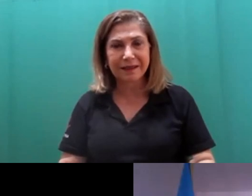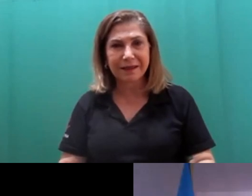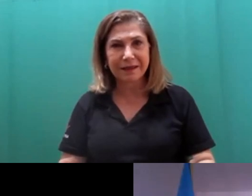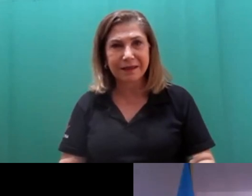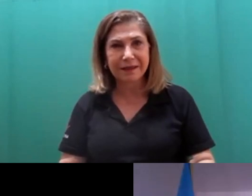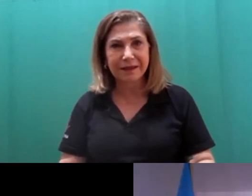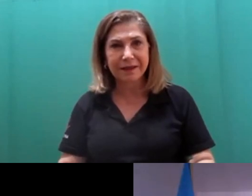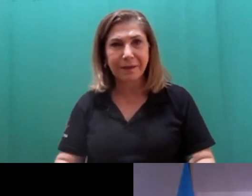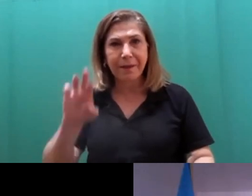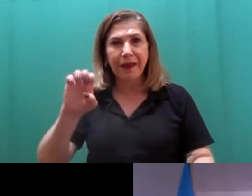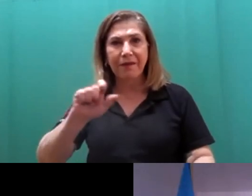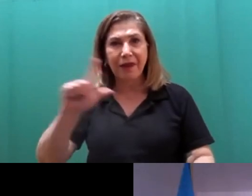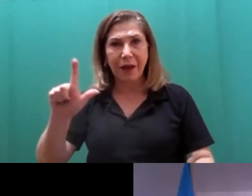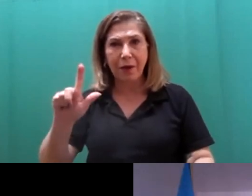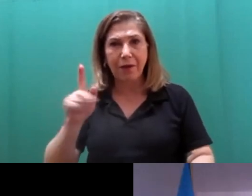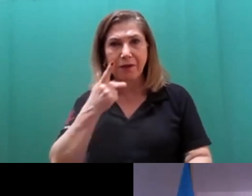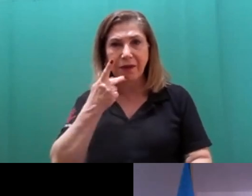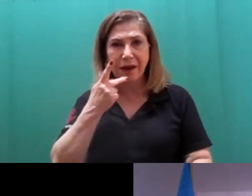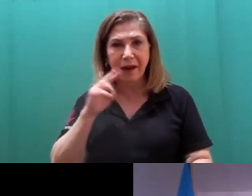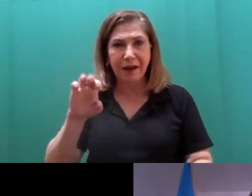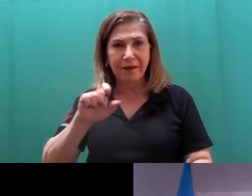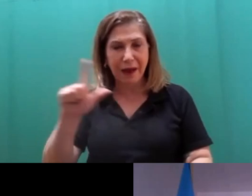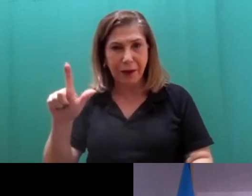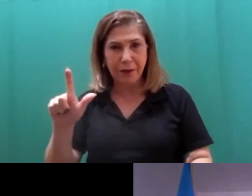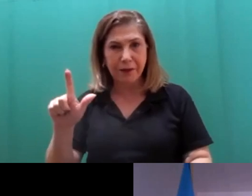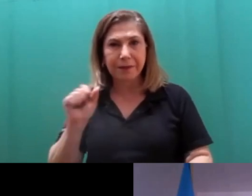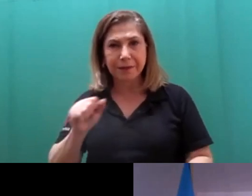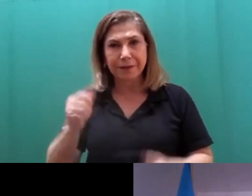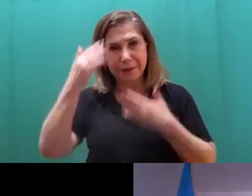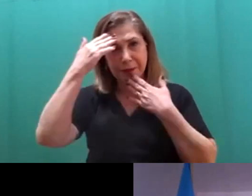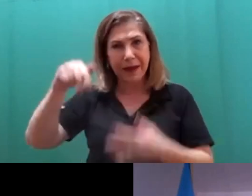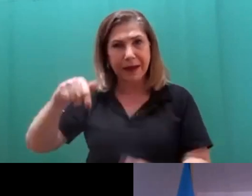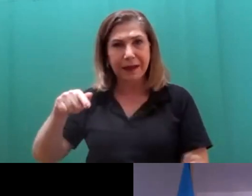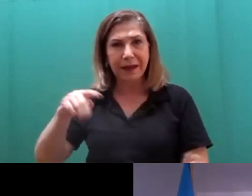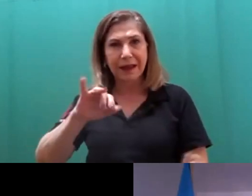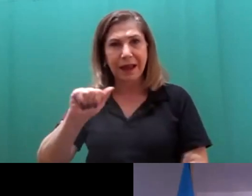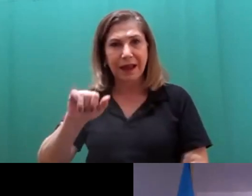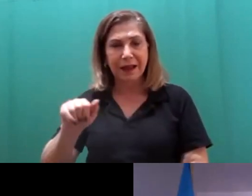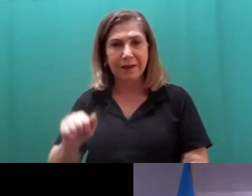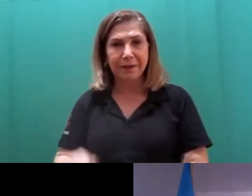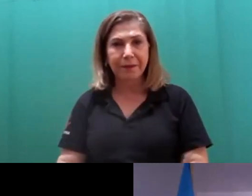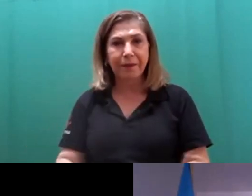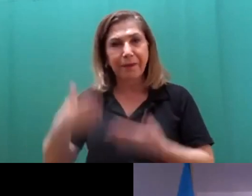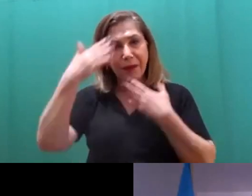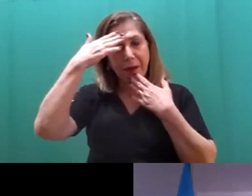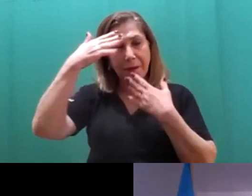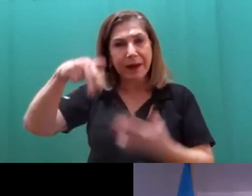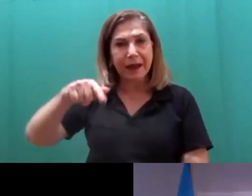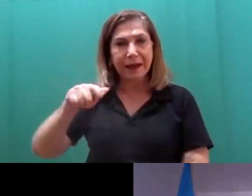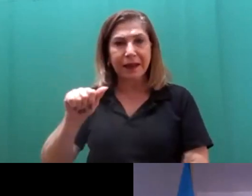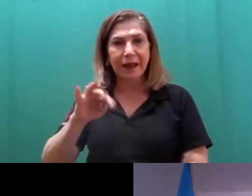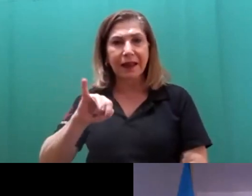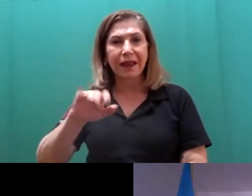Acho que é Rafael. Então, por favor, Rafael. Obrigada, Natália. Okay, obrigado, Natália. A ver,